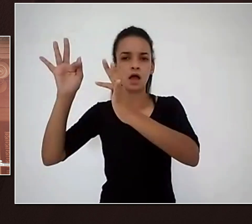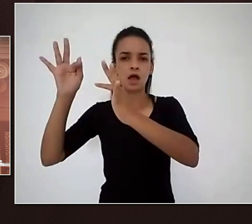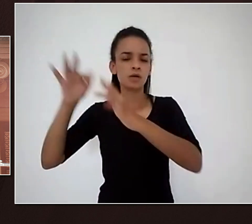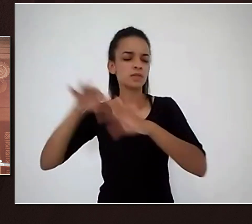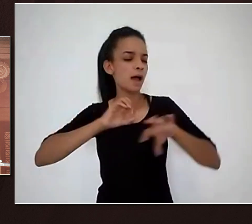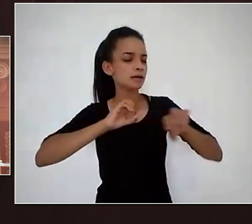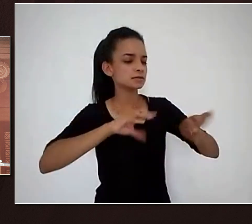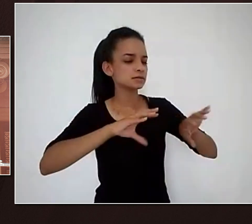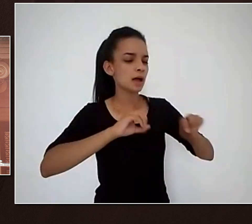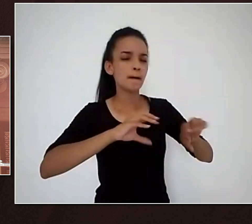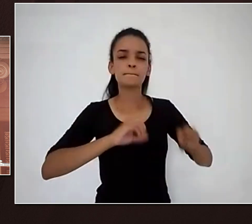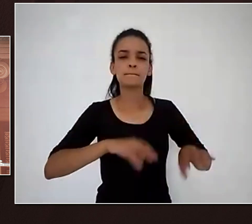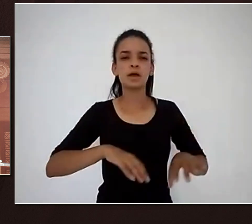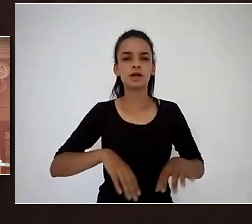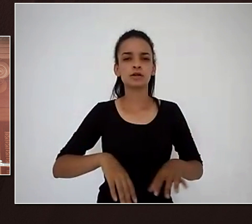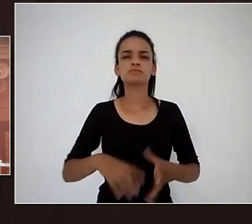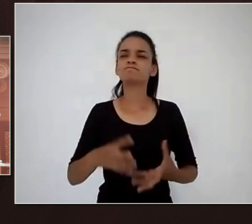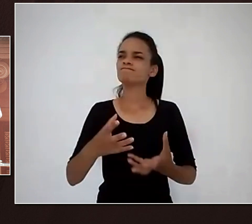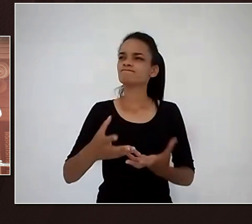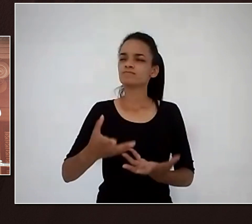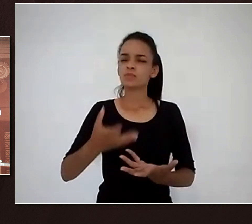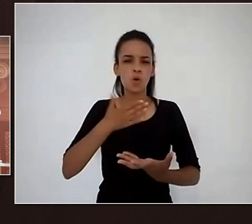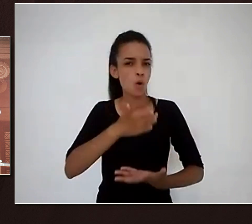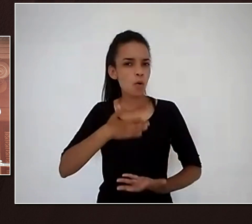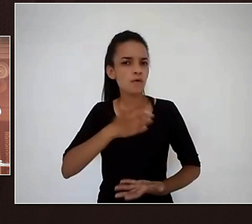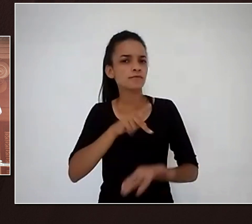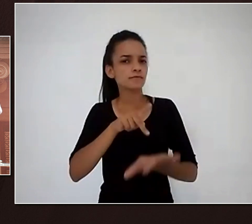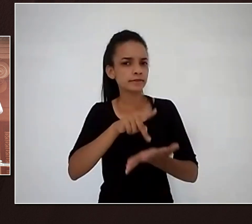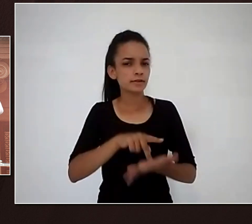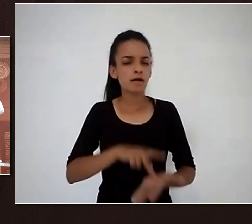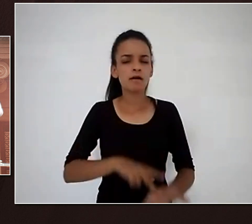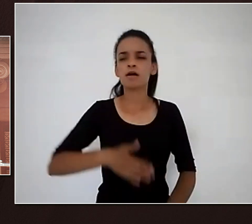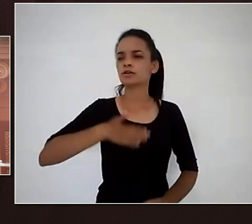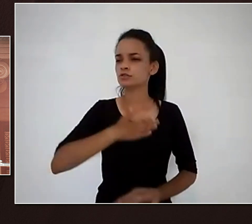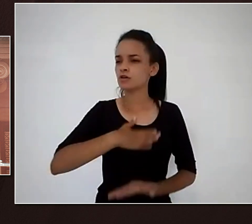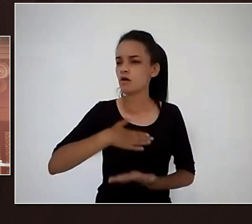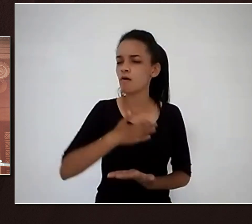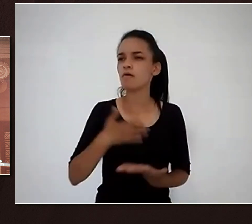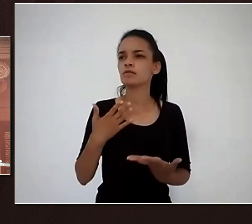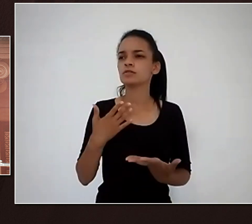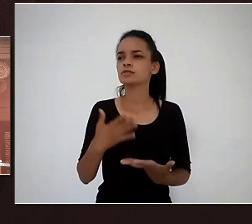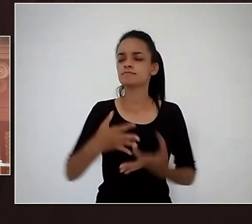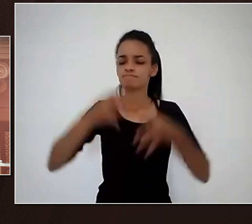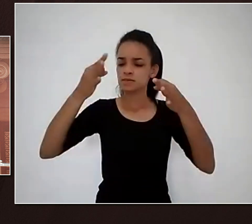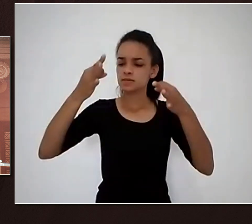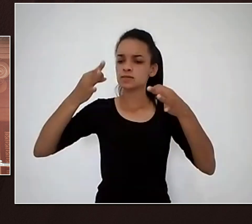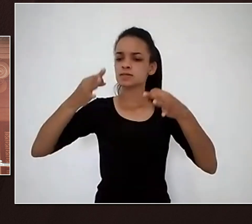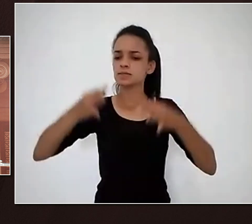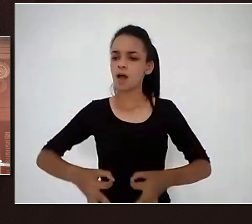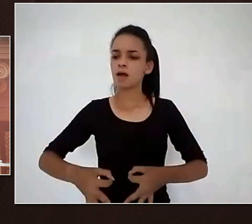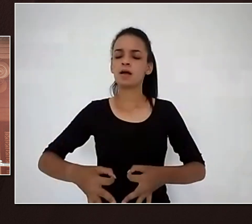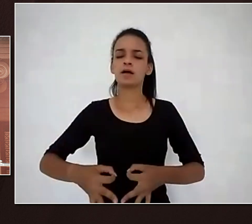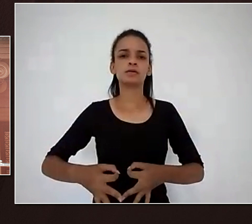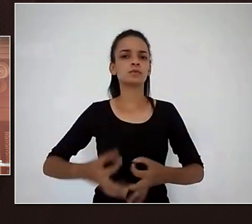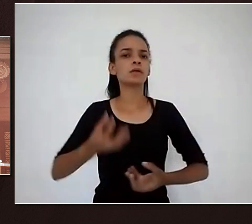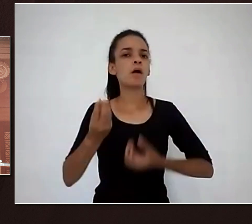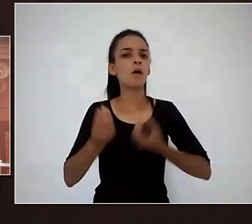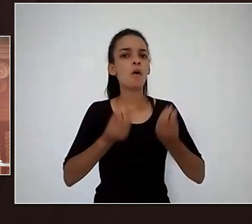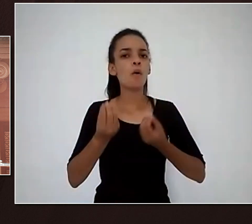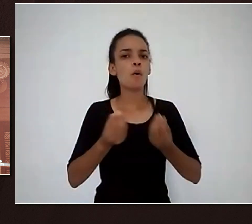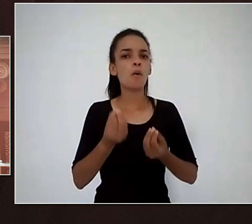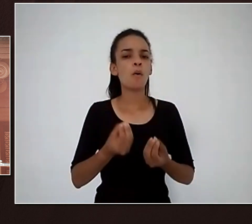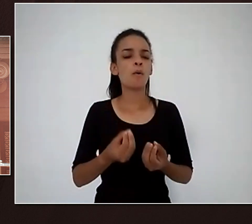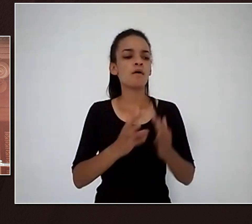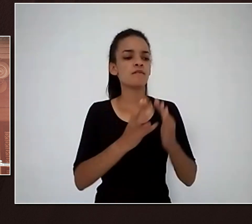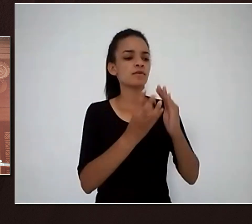pela verdade, você zela pelo ensinamento, você zela pela maneira correta, né, de viver a rotina da igreja, do